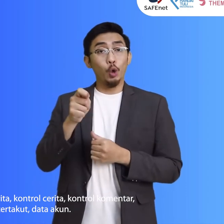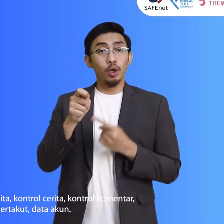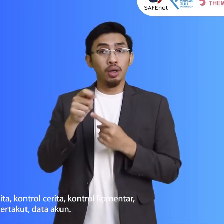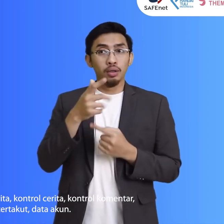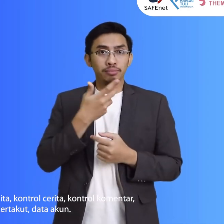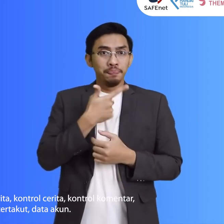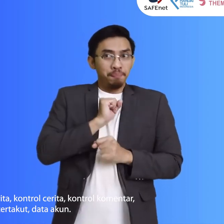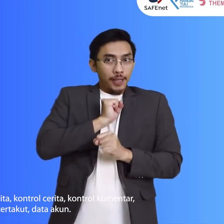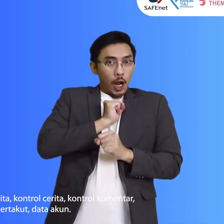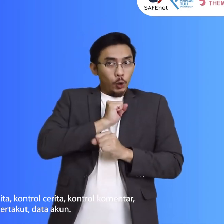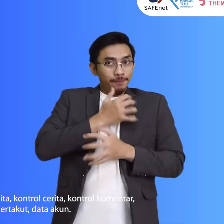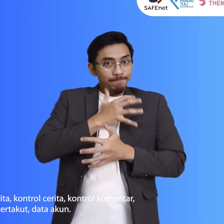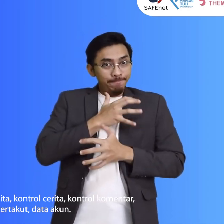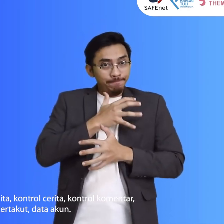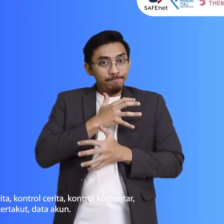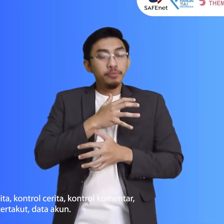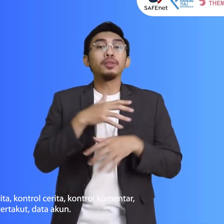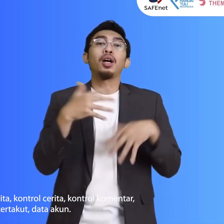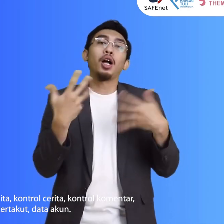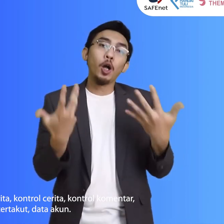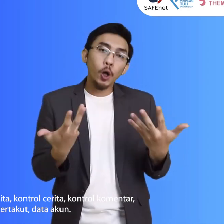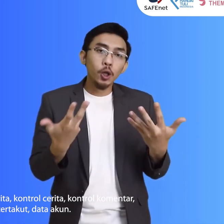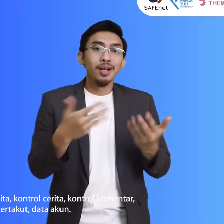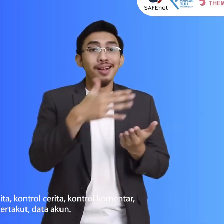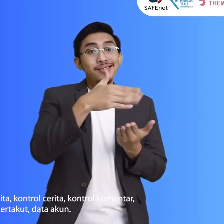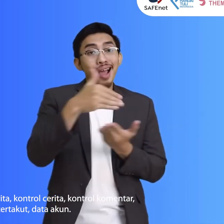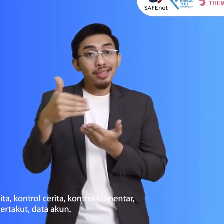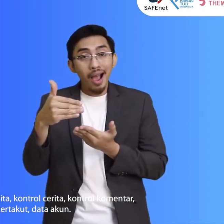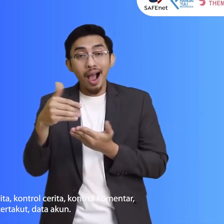komentar akun terkait dan data akun